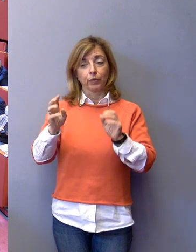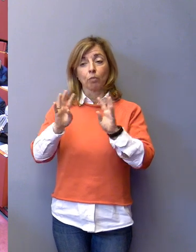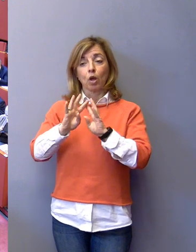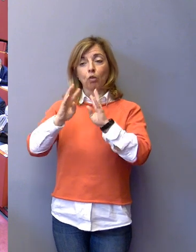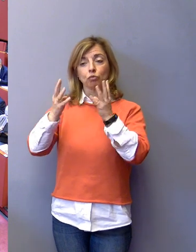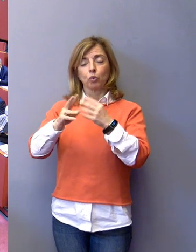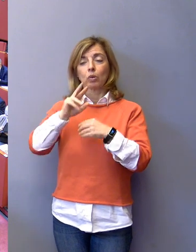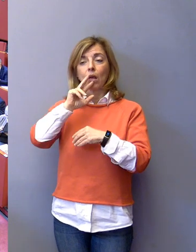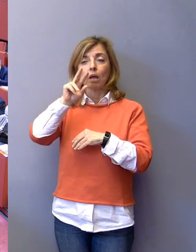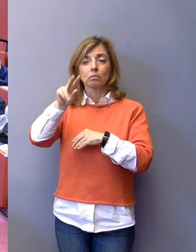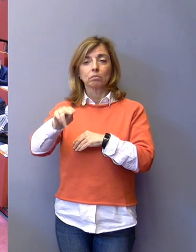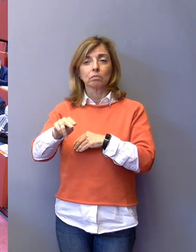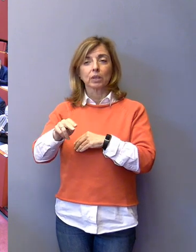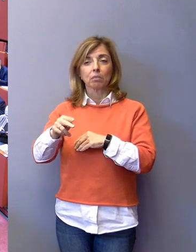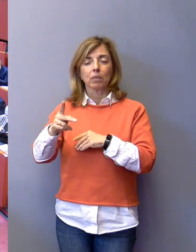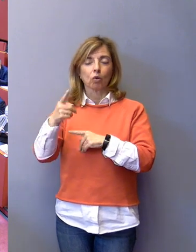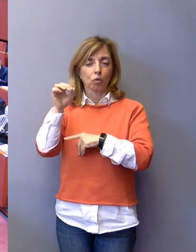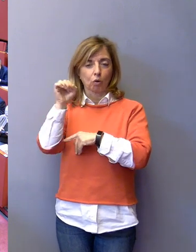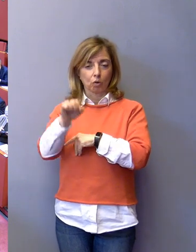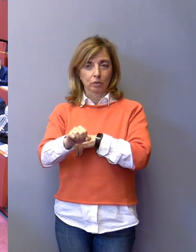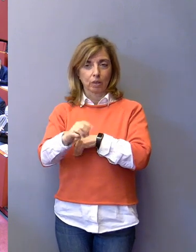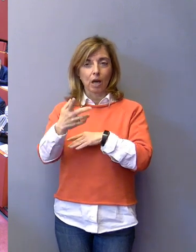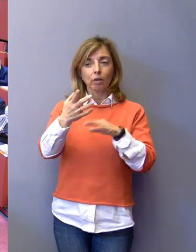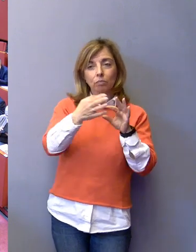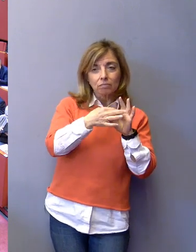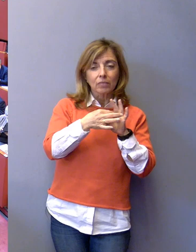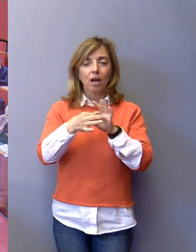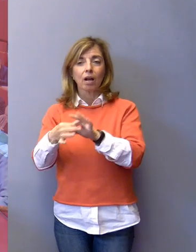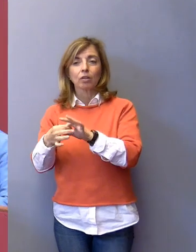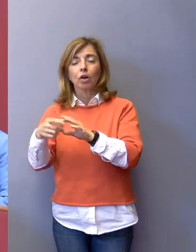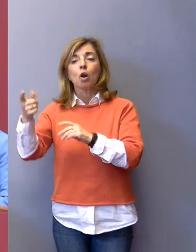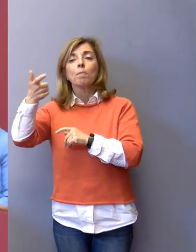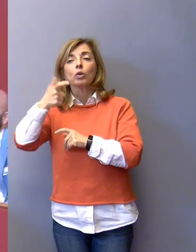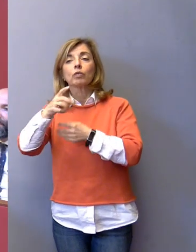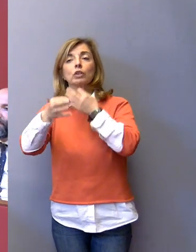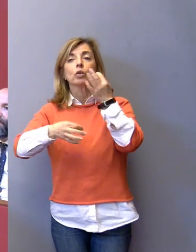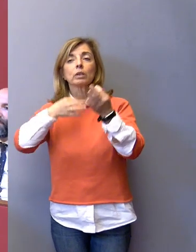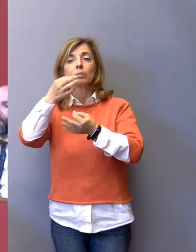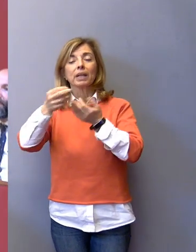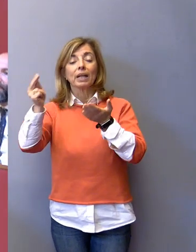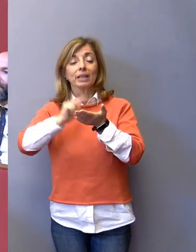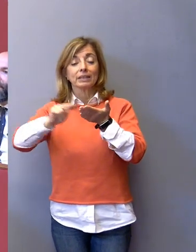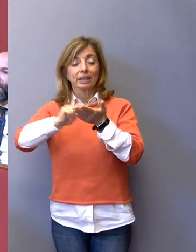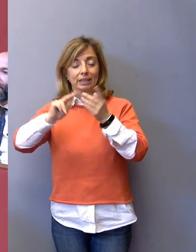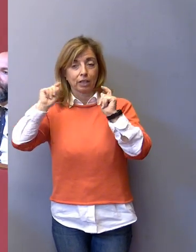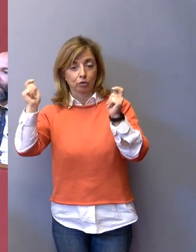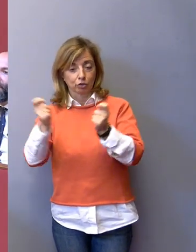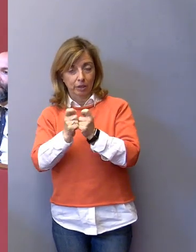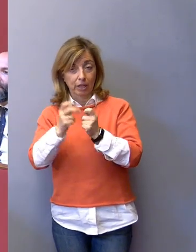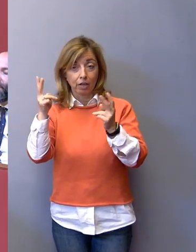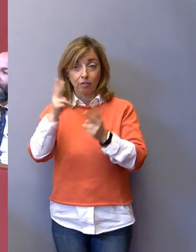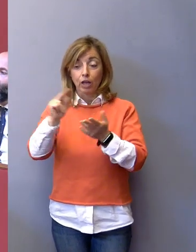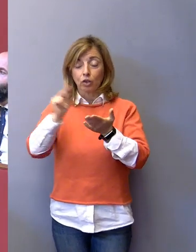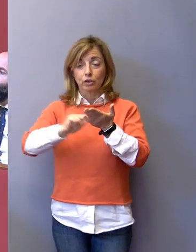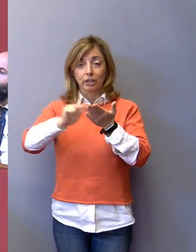un parere contrario rifacendosi a motivazioni espresse dal segretario generale il segretario generale non dovrebbe esprimere motivazioni di contenuto